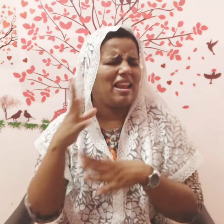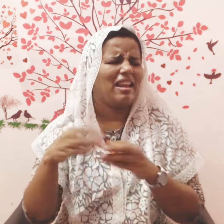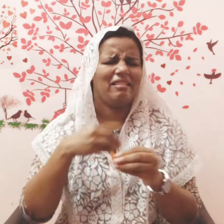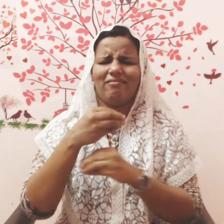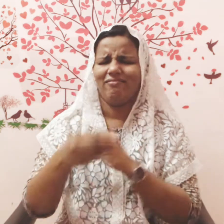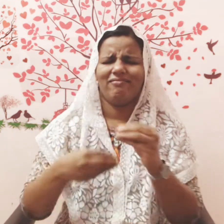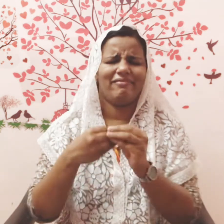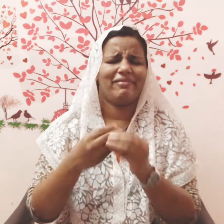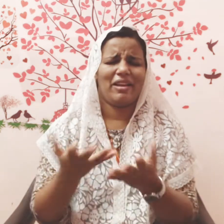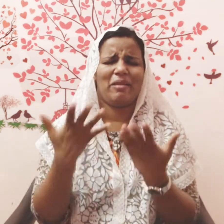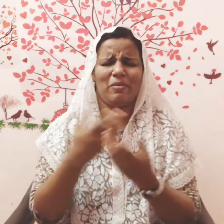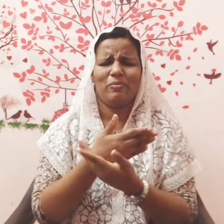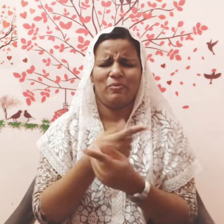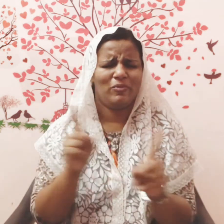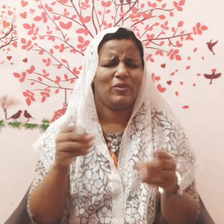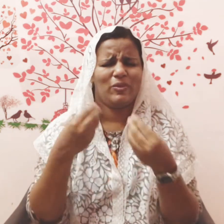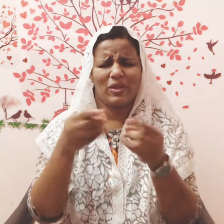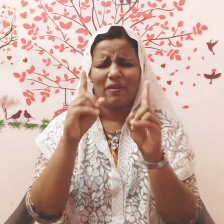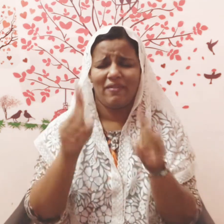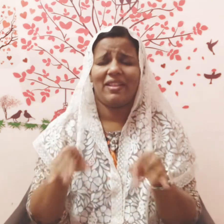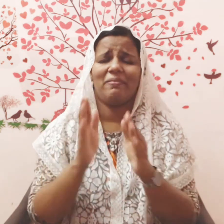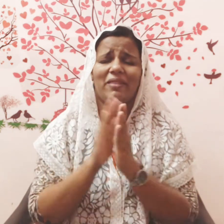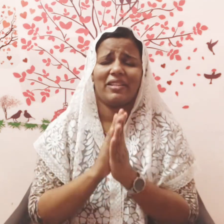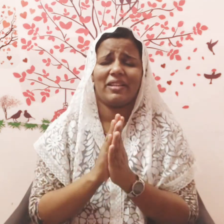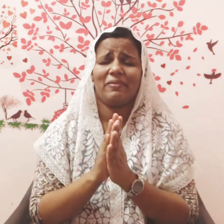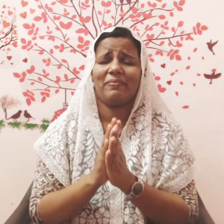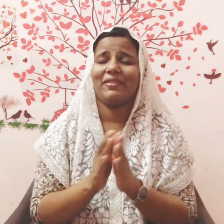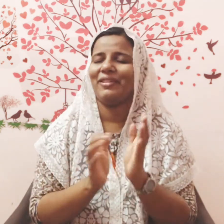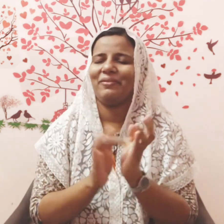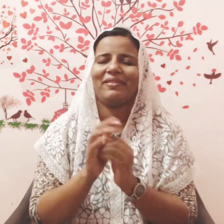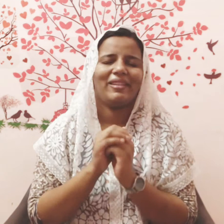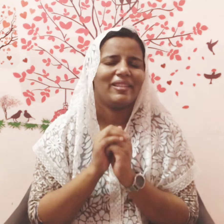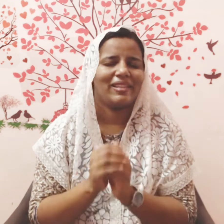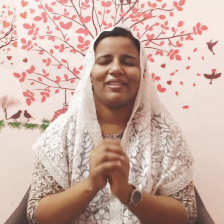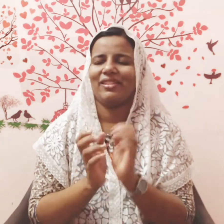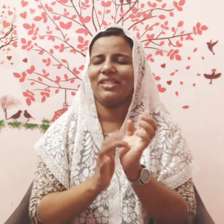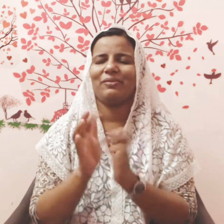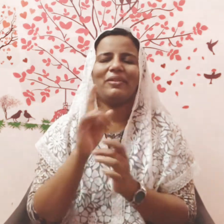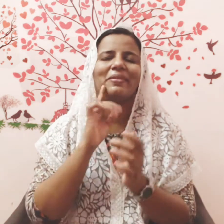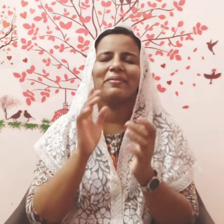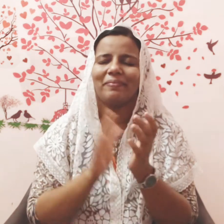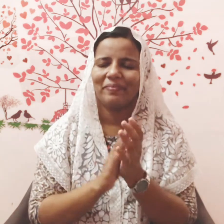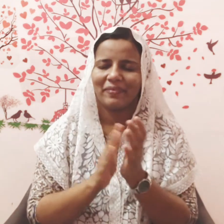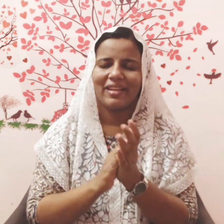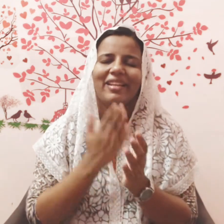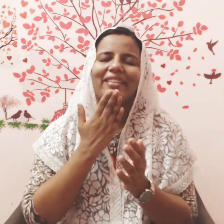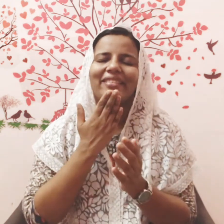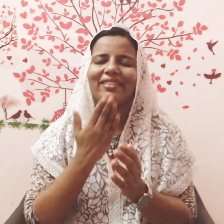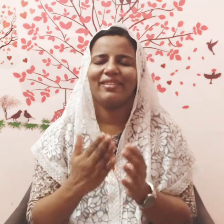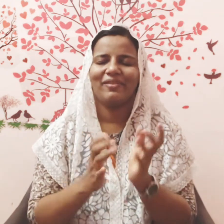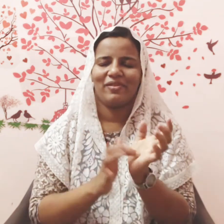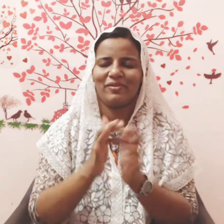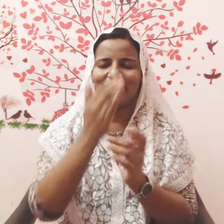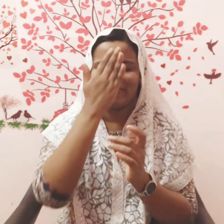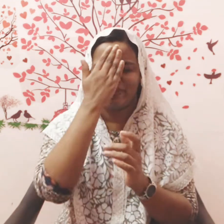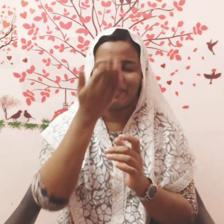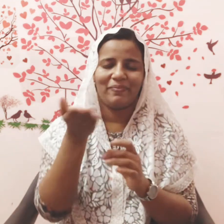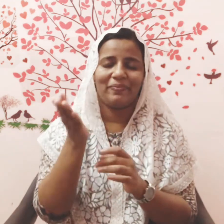എല്ലാ കോംപ്ലിക്കേഷനിൽ നിന്നും കർത്താവിനെ പുറത്തു കൊണ്ടുവരുന്നതിനായിട്ട് സ്തോത്രം ചെയ്യുന്നു. കർത്താവെ, ഞങ്ങൾ അങ്ങ് ആരാധിക്കുന്നു, ഞങ്ങൾ അങ്ങ് സ്തുതിക്കുന്നു, നന്ദിയോടെ ഞങ്ങൾ സ്തോത്രം